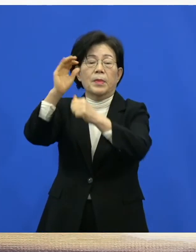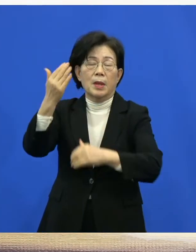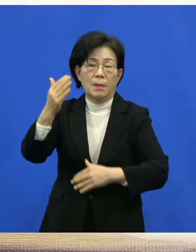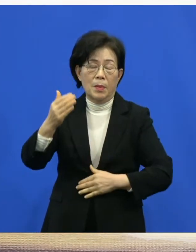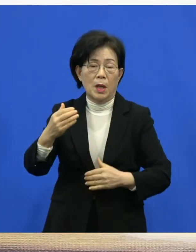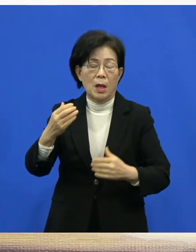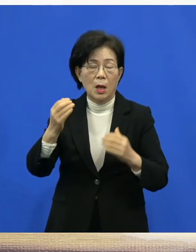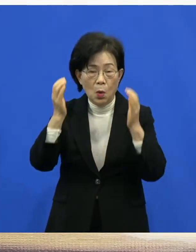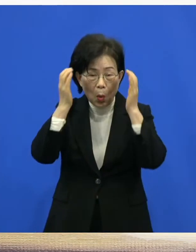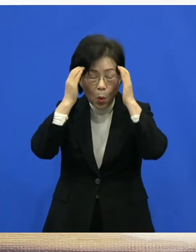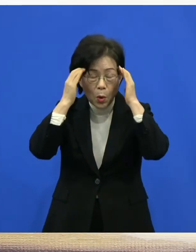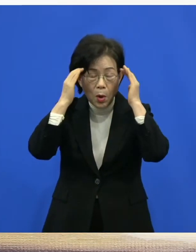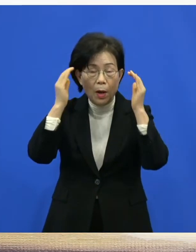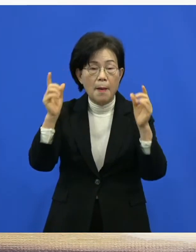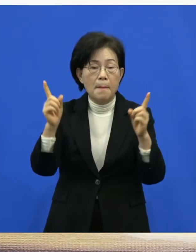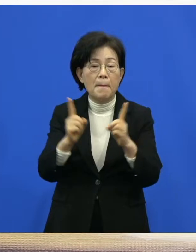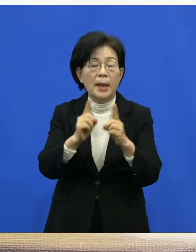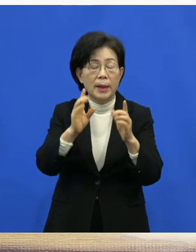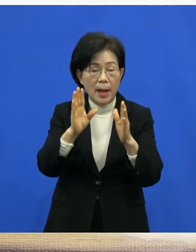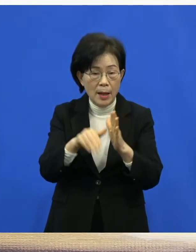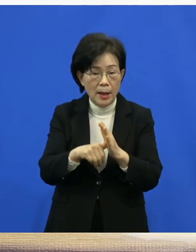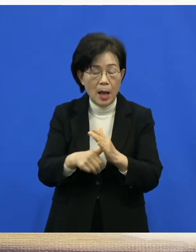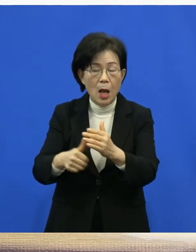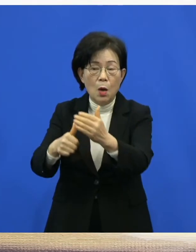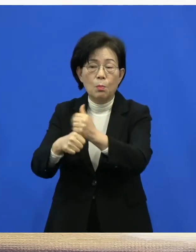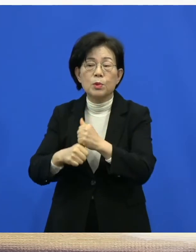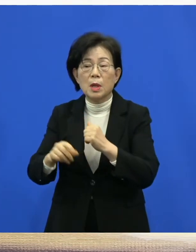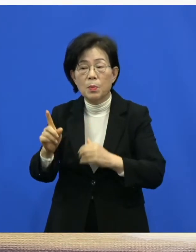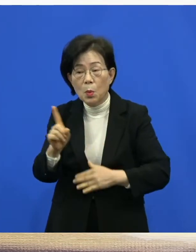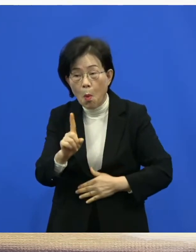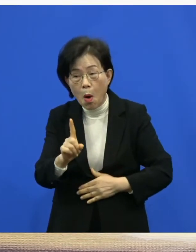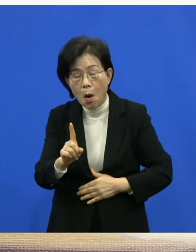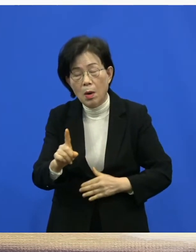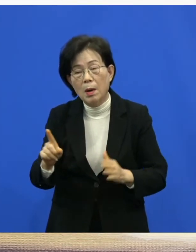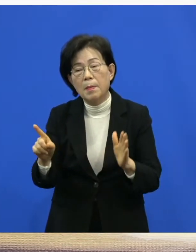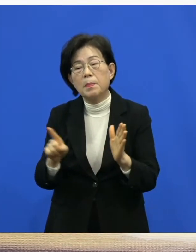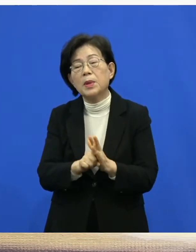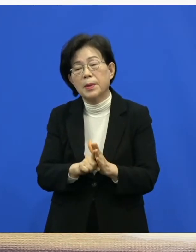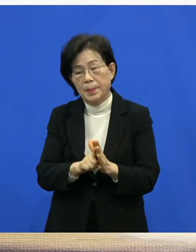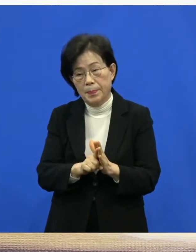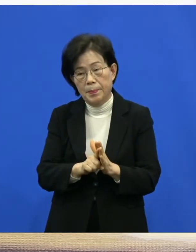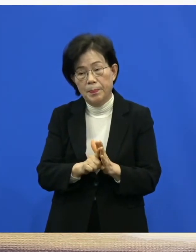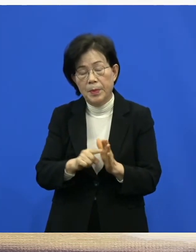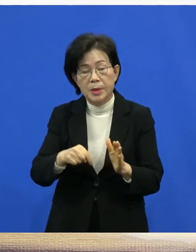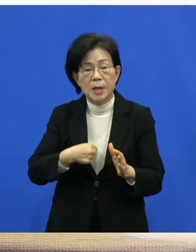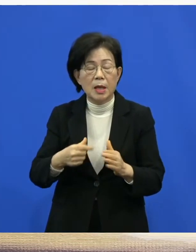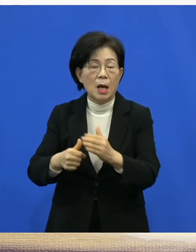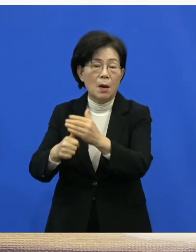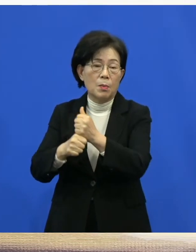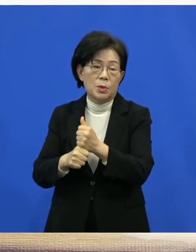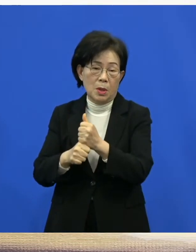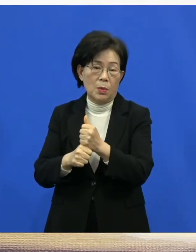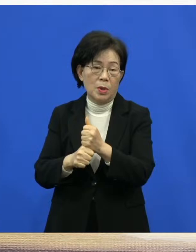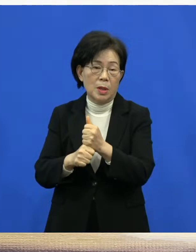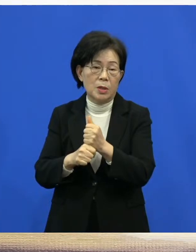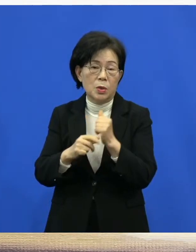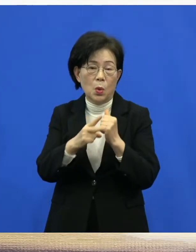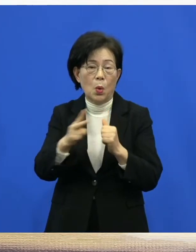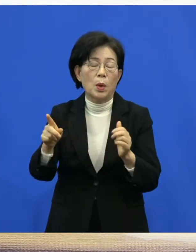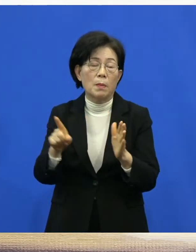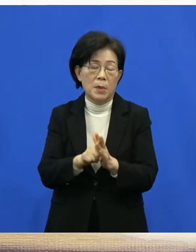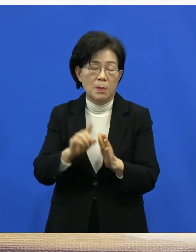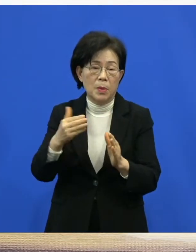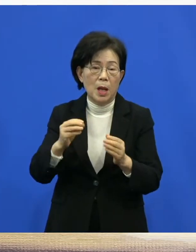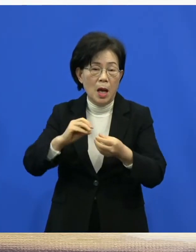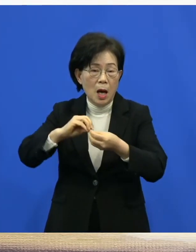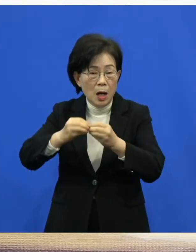이 고난의 때에 무엇을 붙드느냐, 그게 믿음이에요. 자기가 붙들고 있는 거, 그게 믿음이에요.